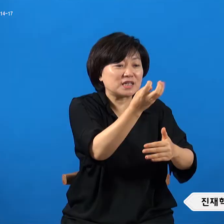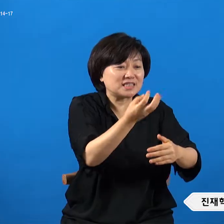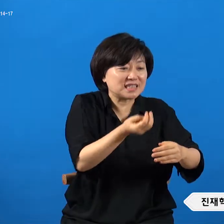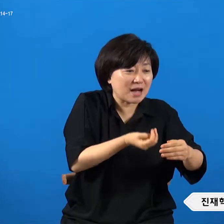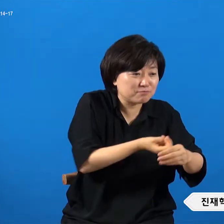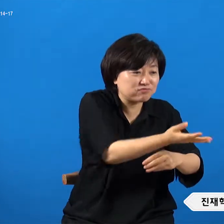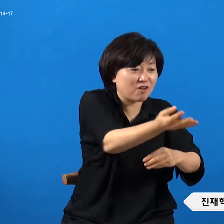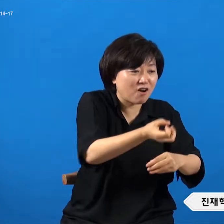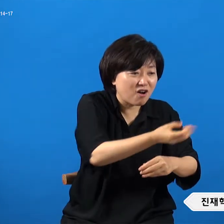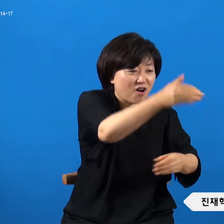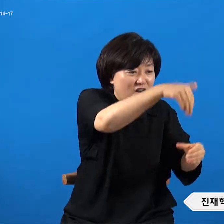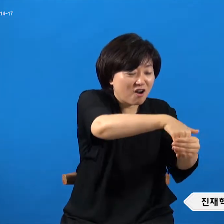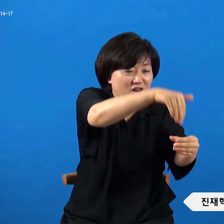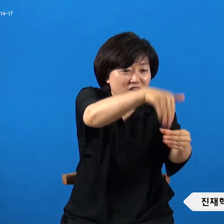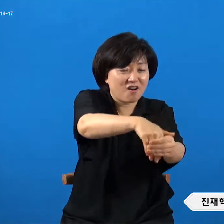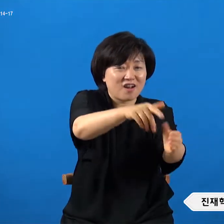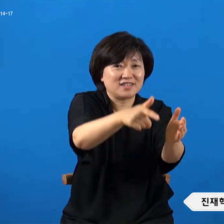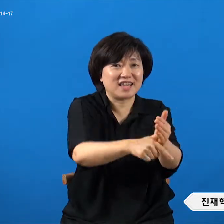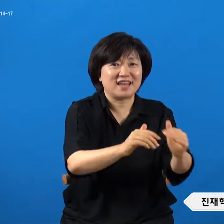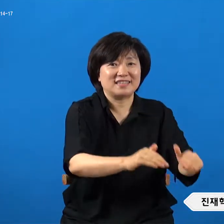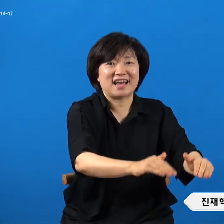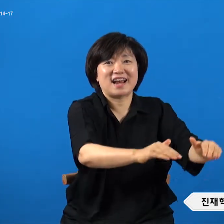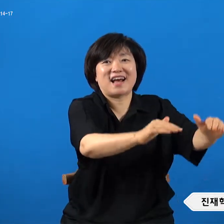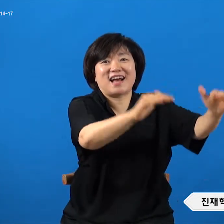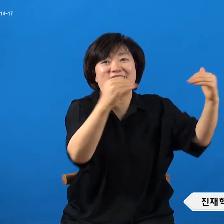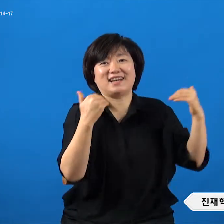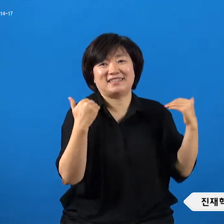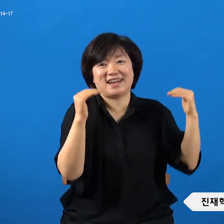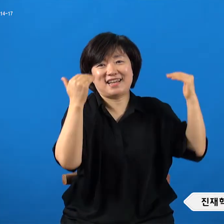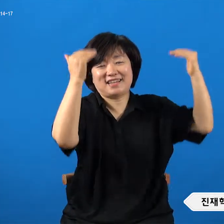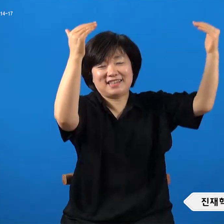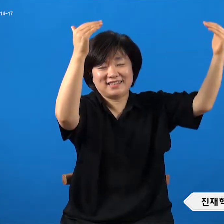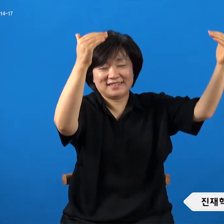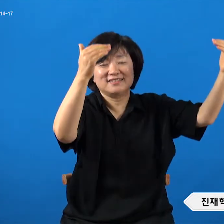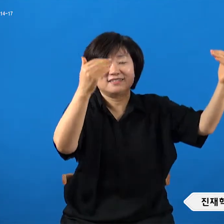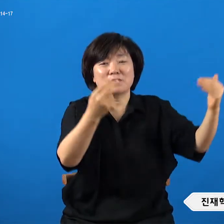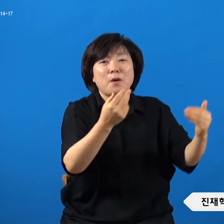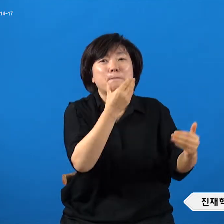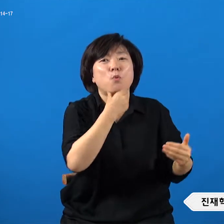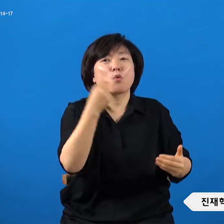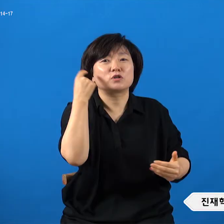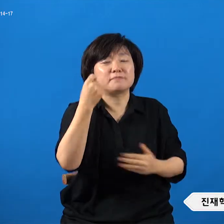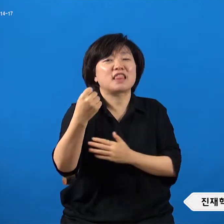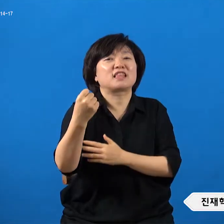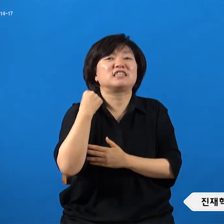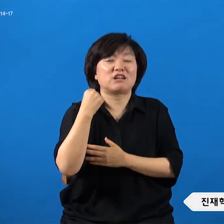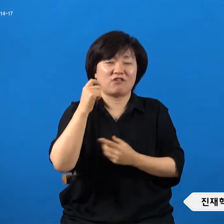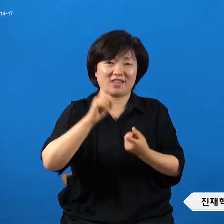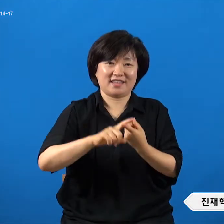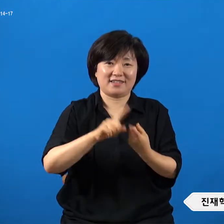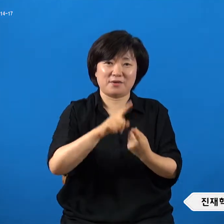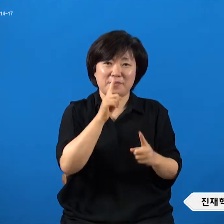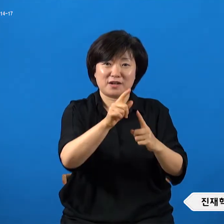때 자라나는 복음의 능력을 성경은 말씀하고